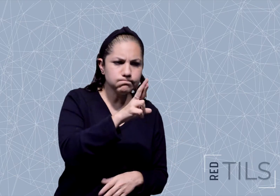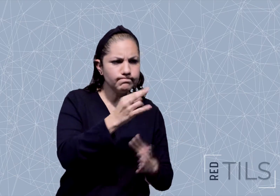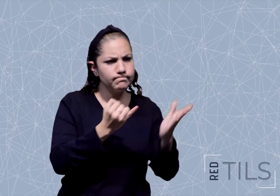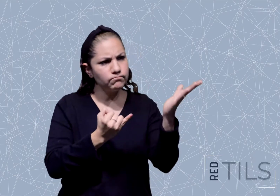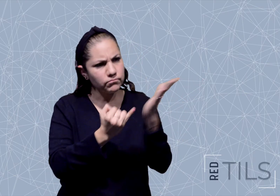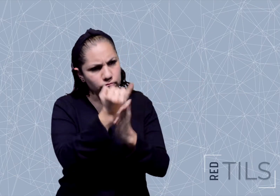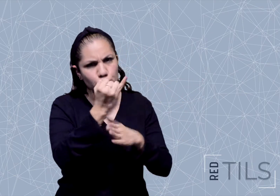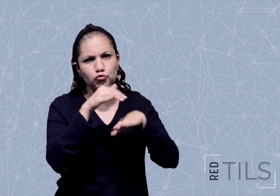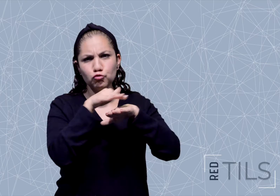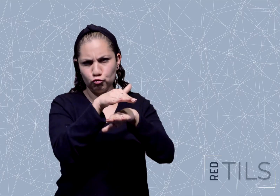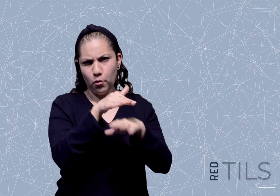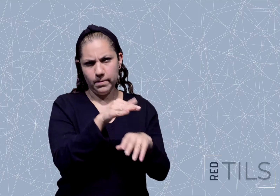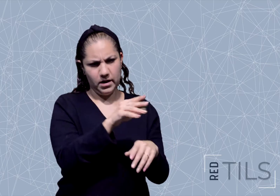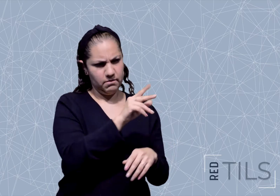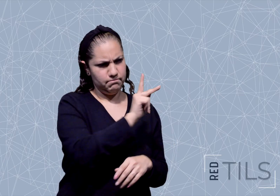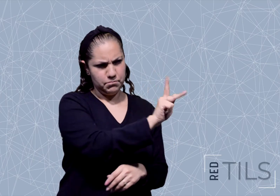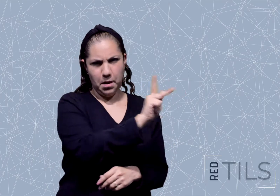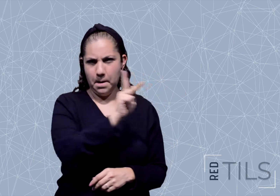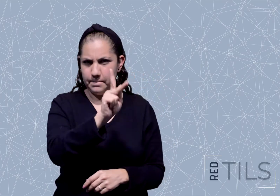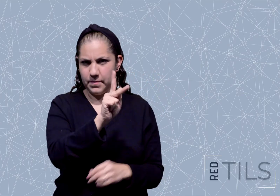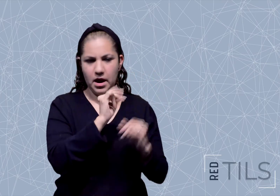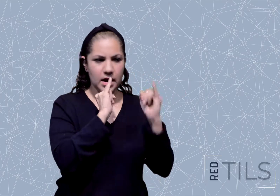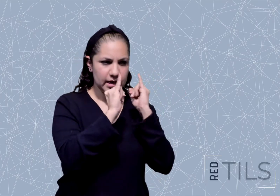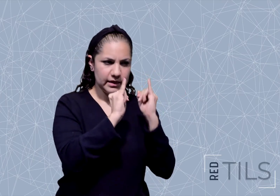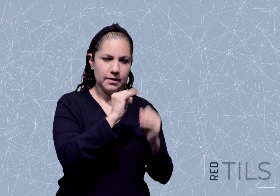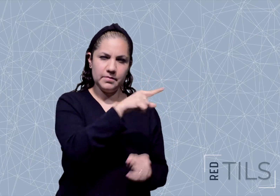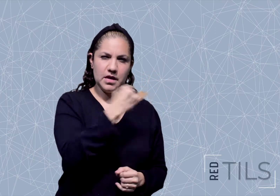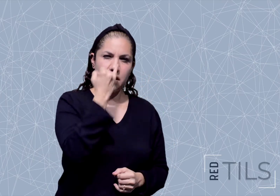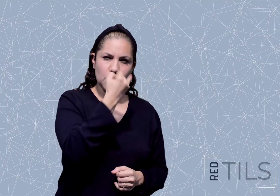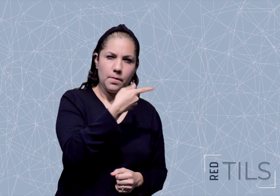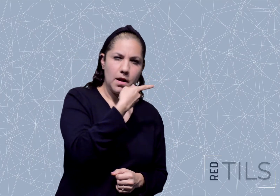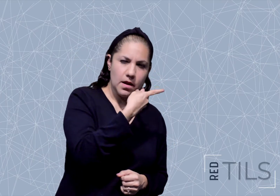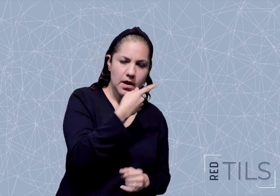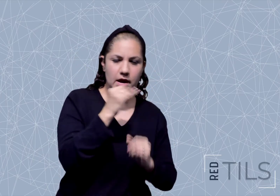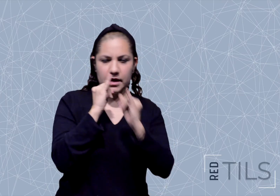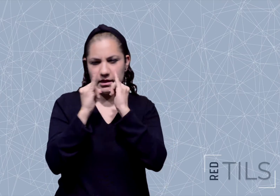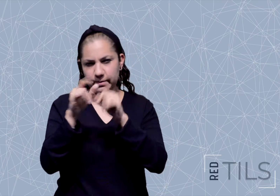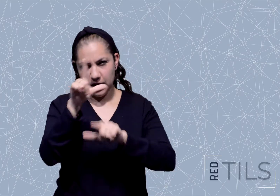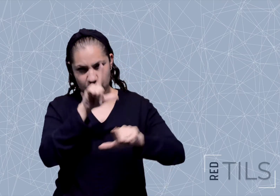por parte de los intérpretes de lenguas de señas como de sus clientes.